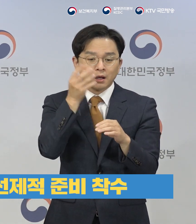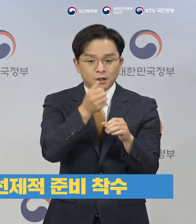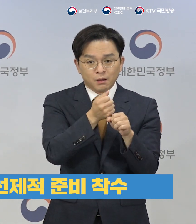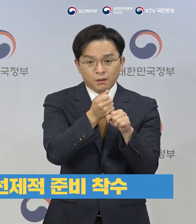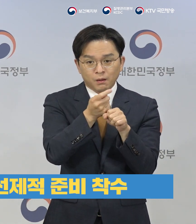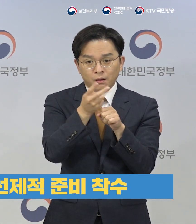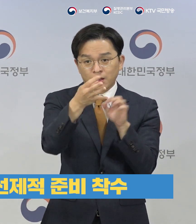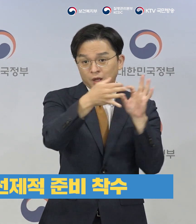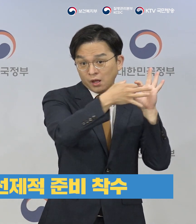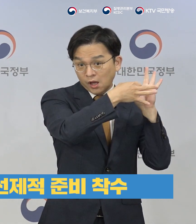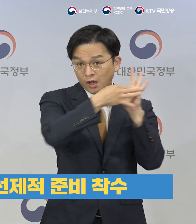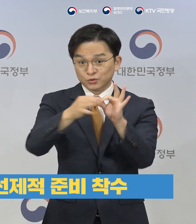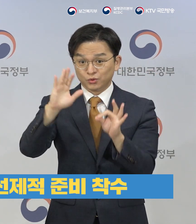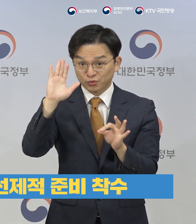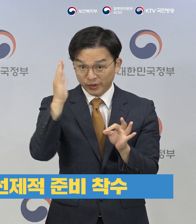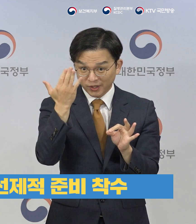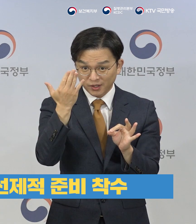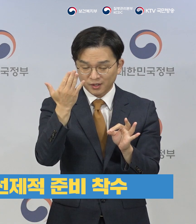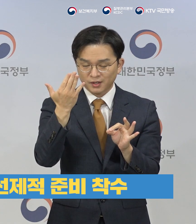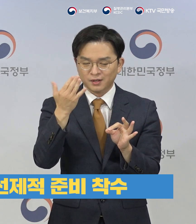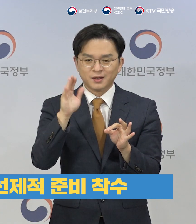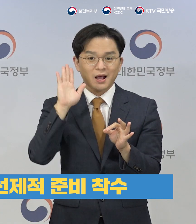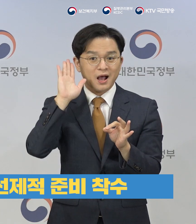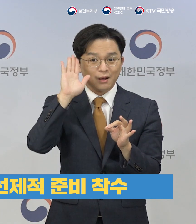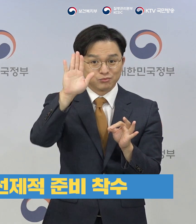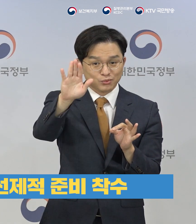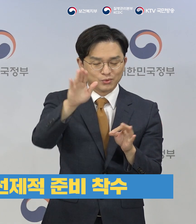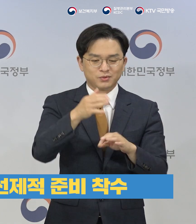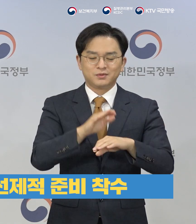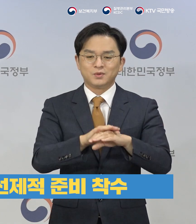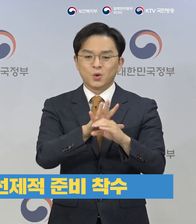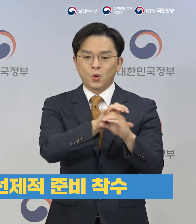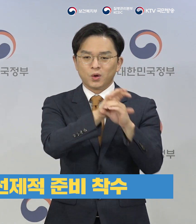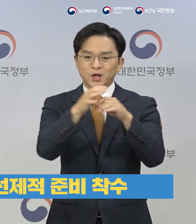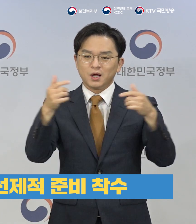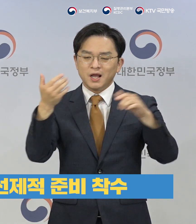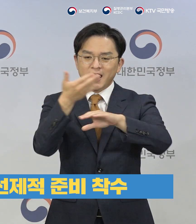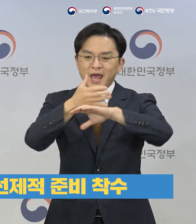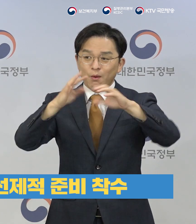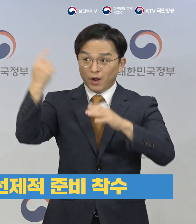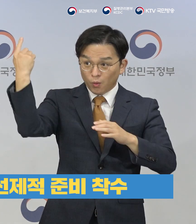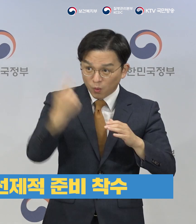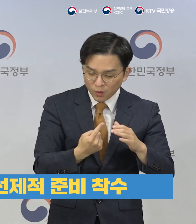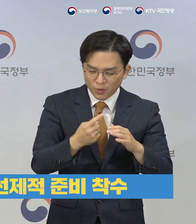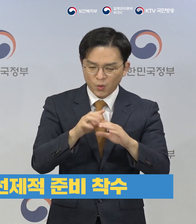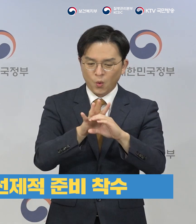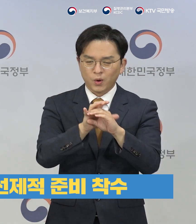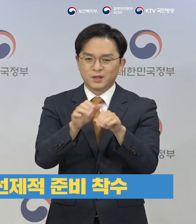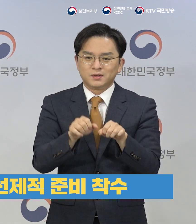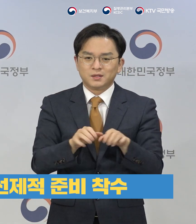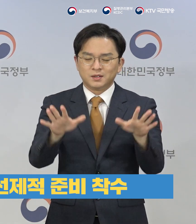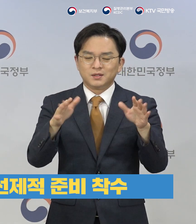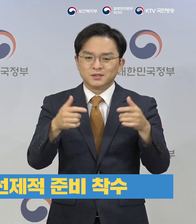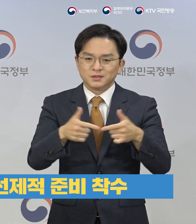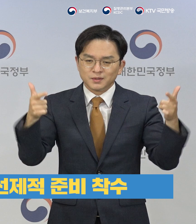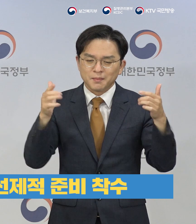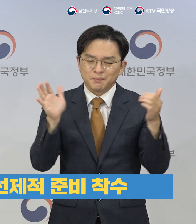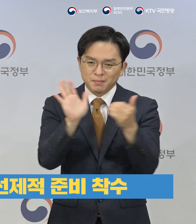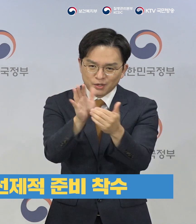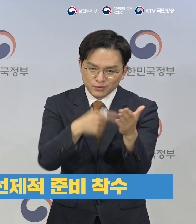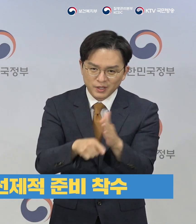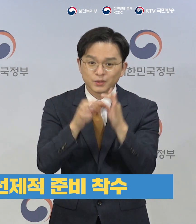코로나19의 장기화는 피할 수 없는 미래인 만큼 이제 이에 대비한 과제들을 차분히 살펴볼 필요가